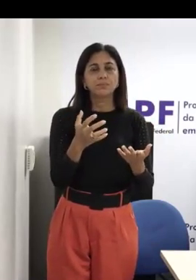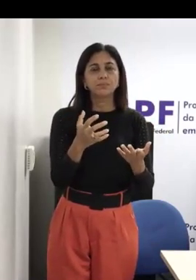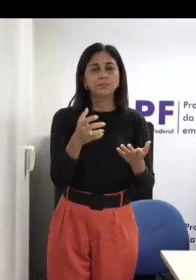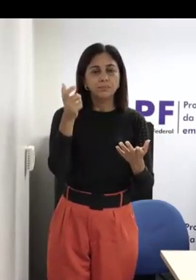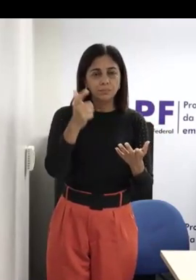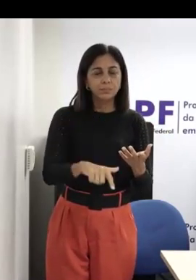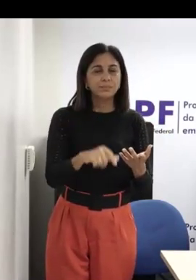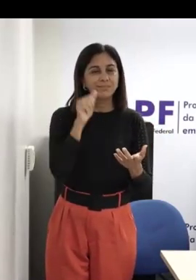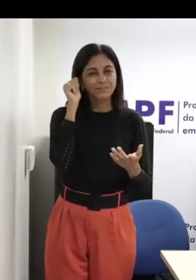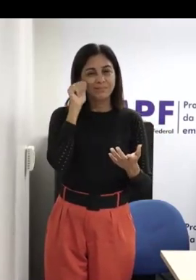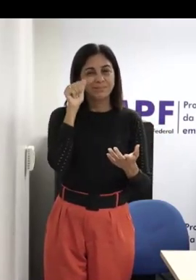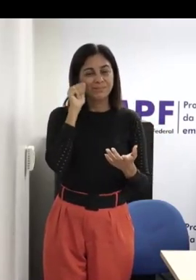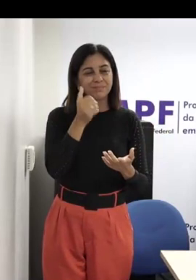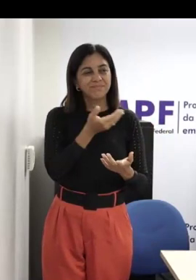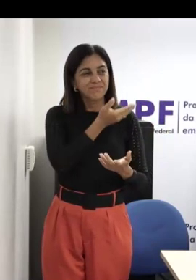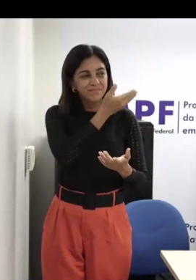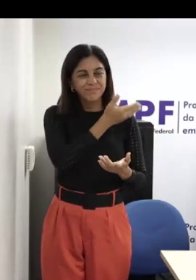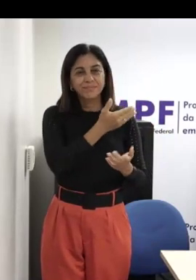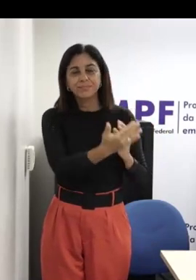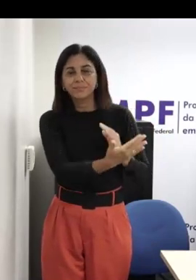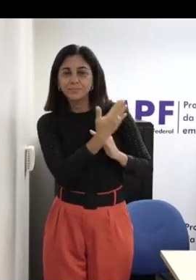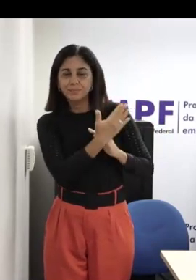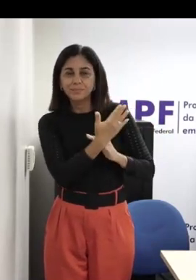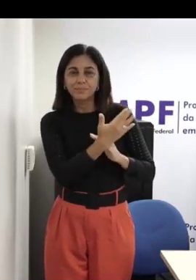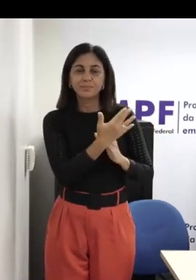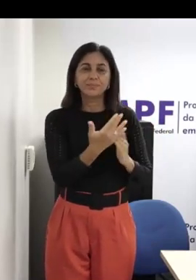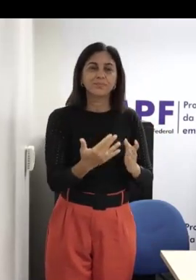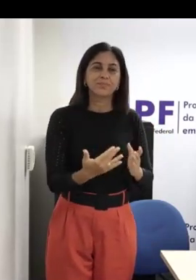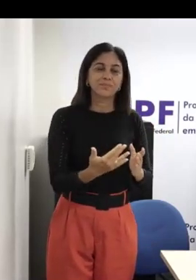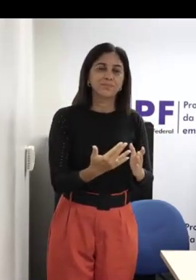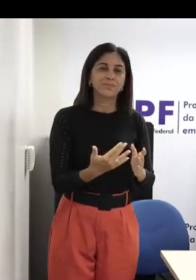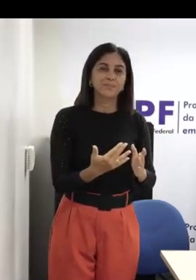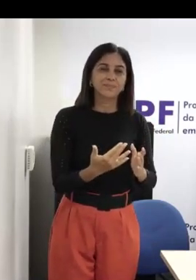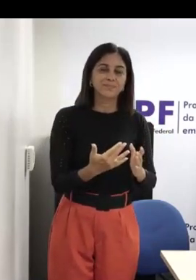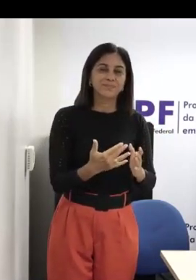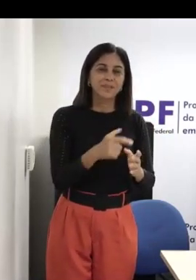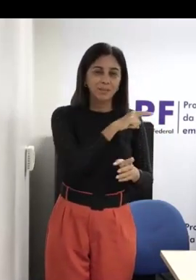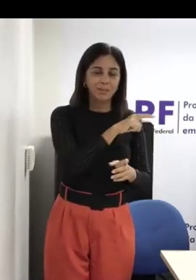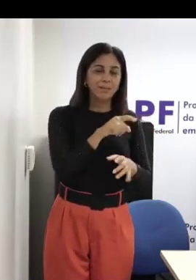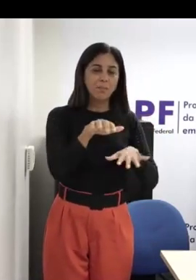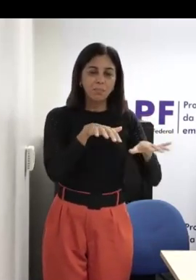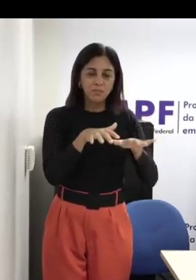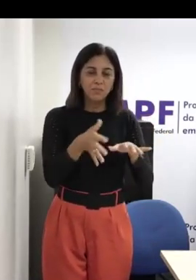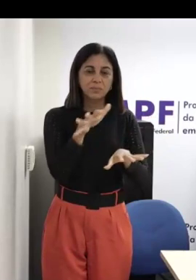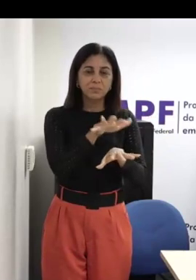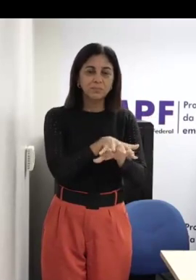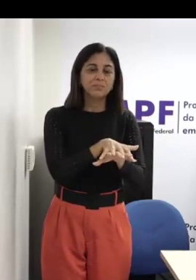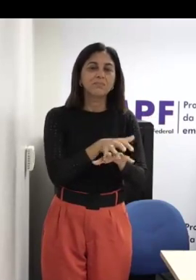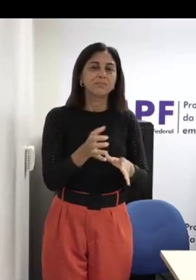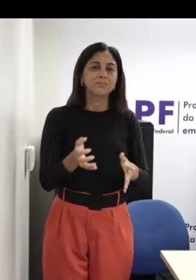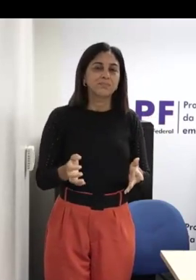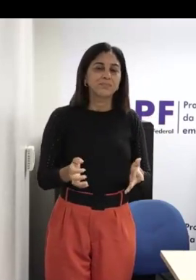parceira de seroni alista que veio pelo pelo movimento pela educação inclusiva as